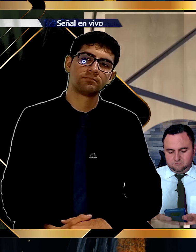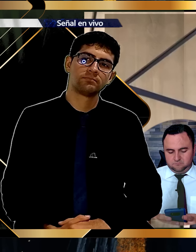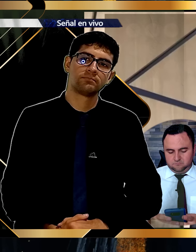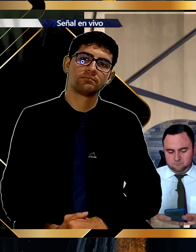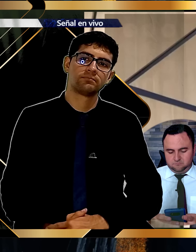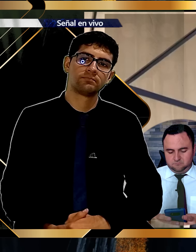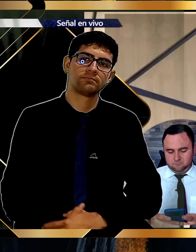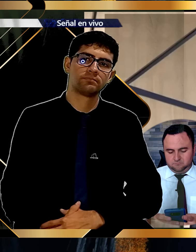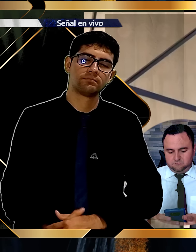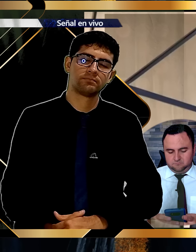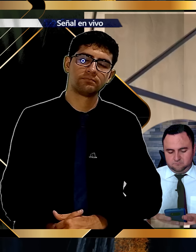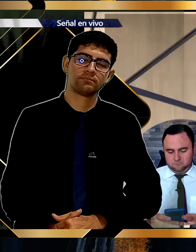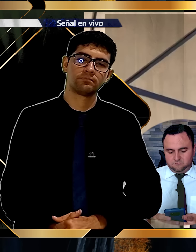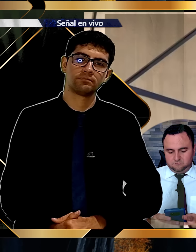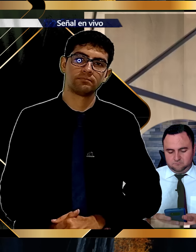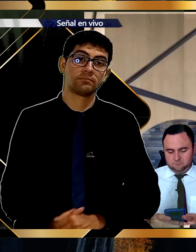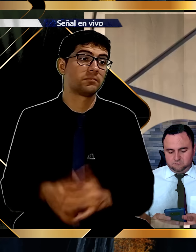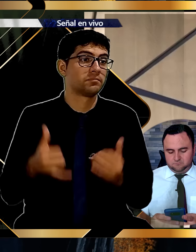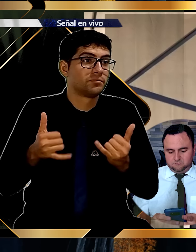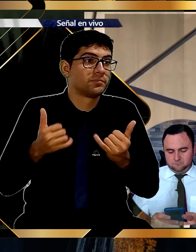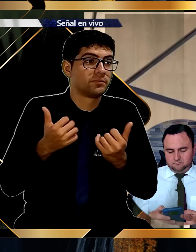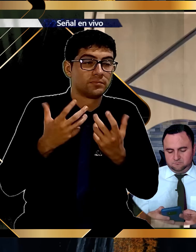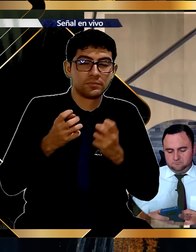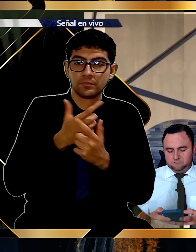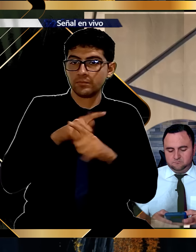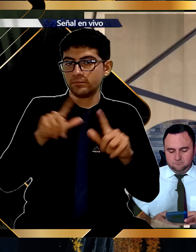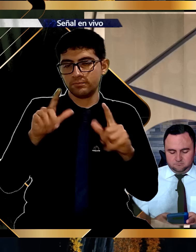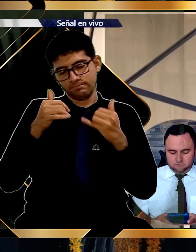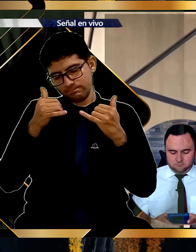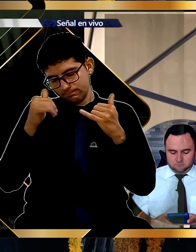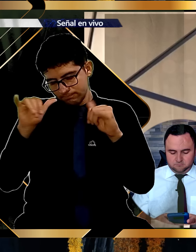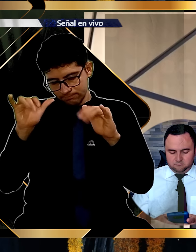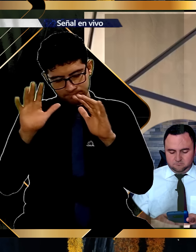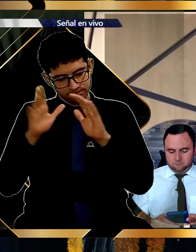pero se mueven por aquí y se puñan por acá.